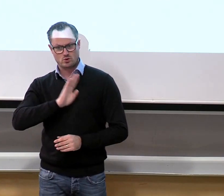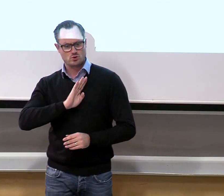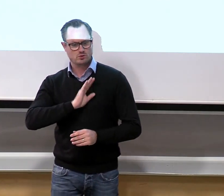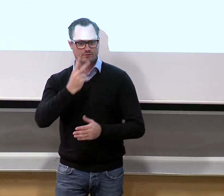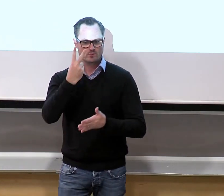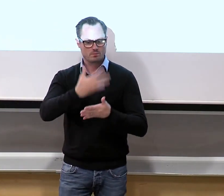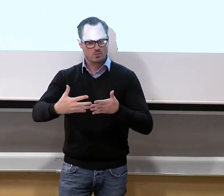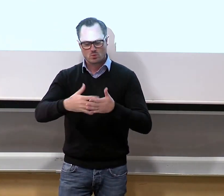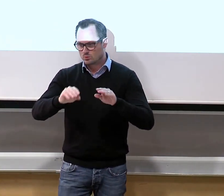tidigt teckenspråk.